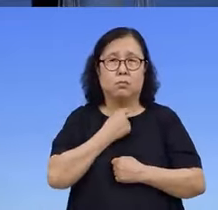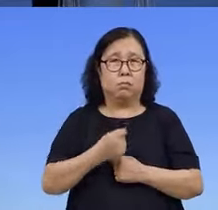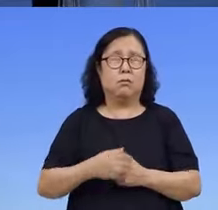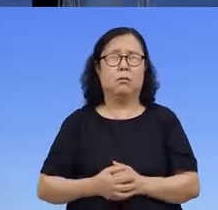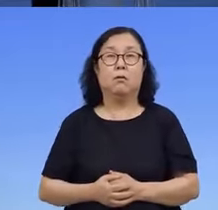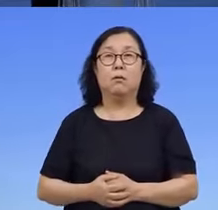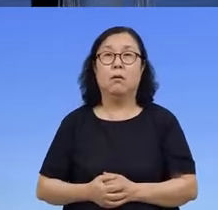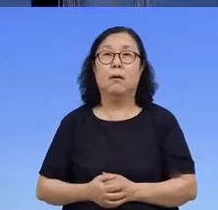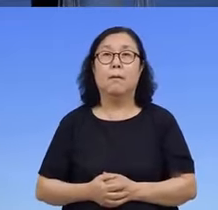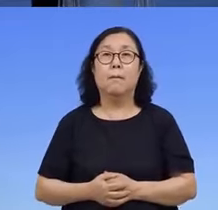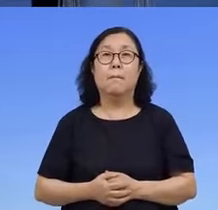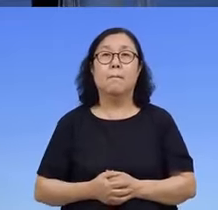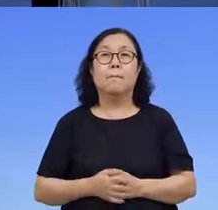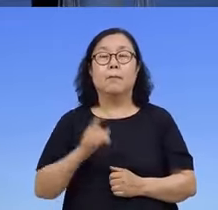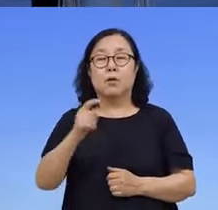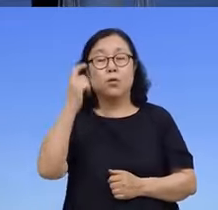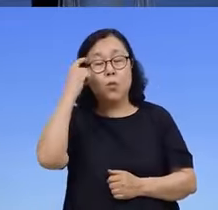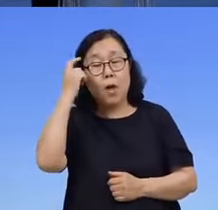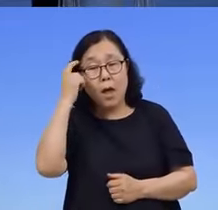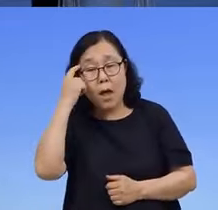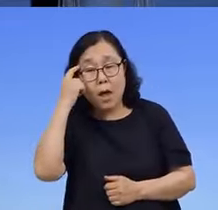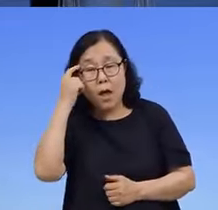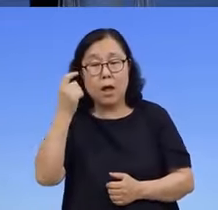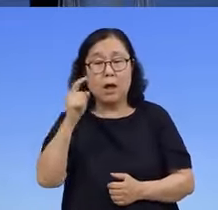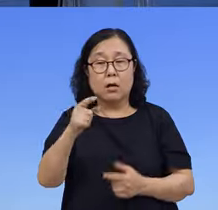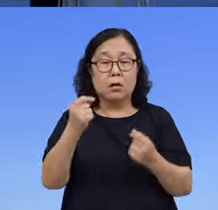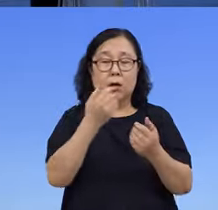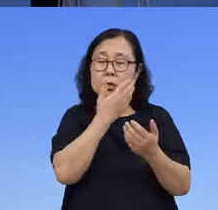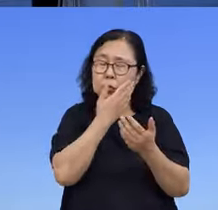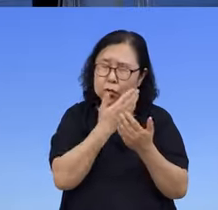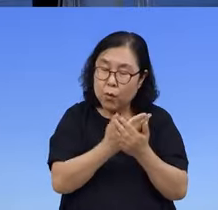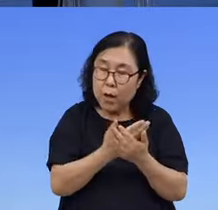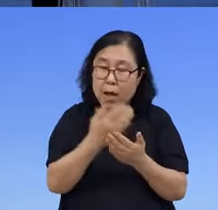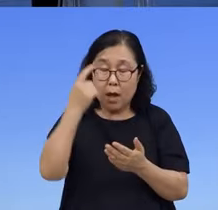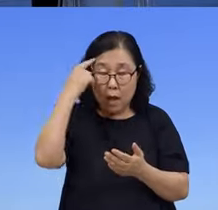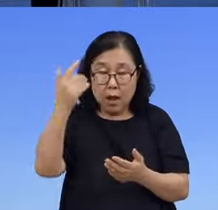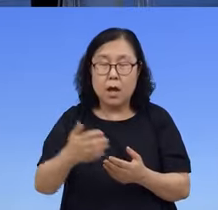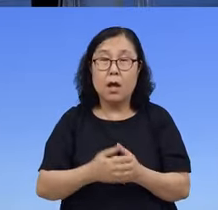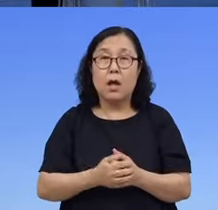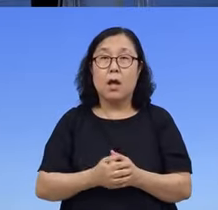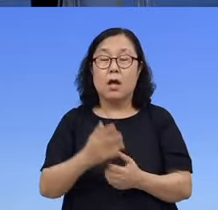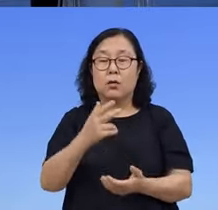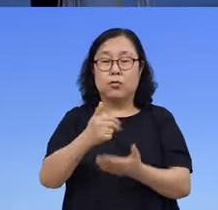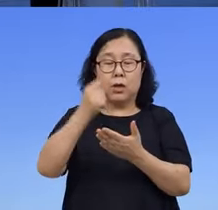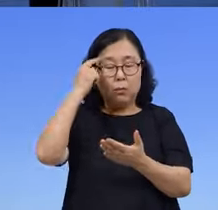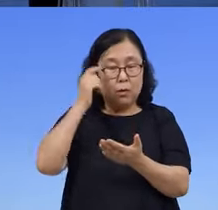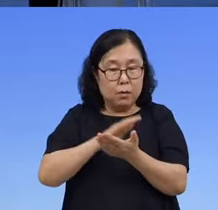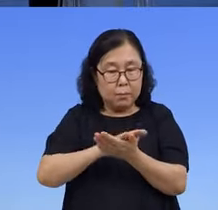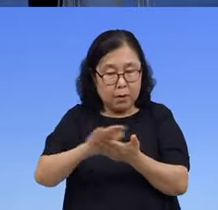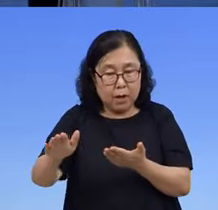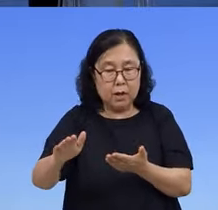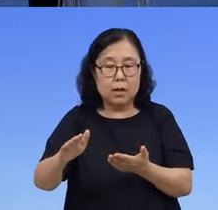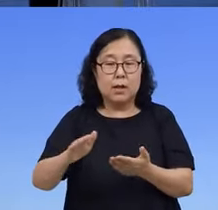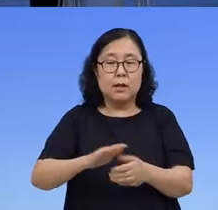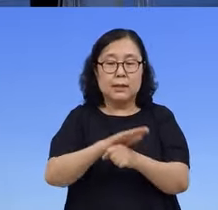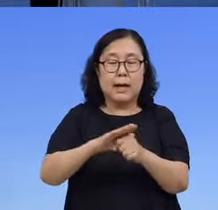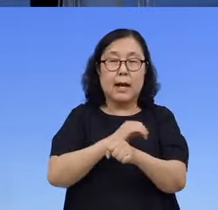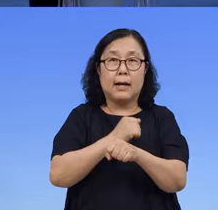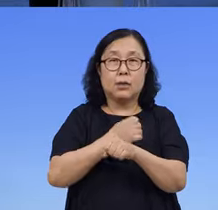지키고 싶어서. 또 질문합니다. 그것이 왜 그렇게 중요한 거야? 답이 이렇습니다. 주님은